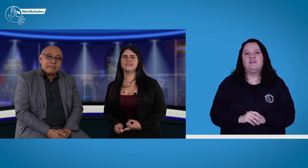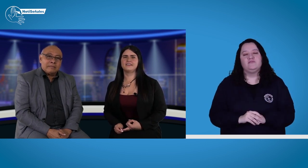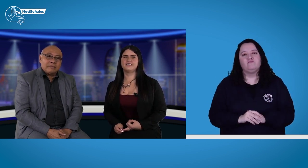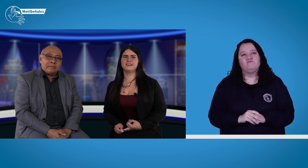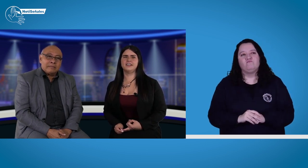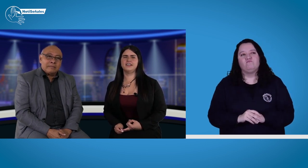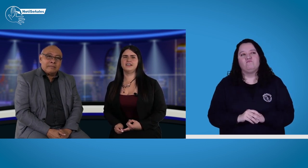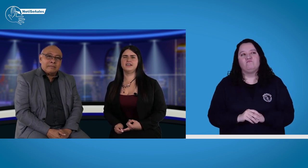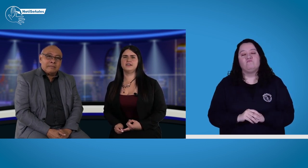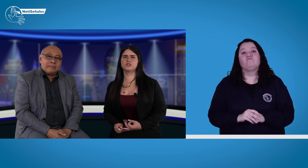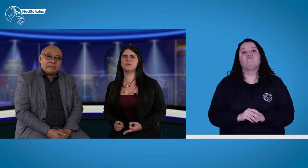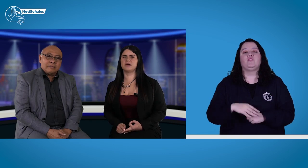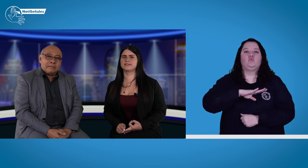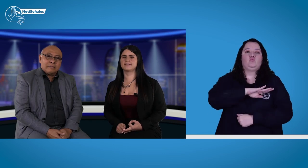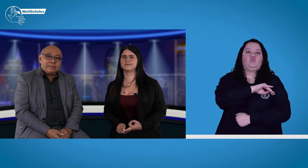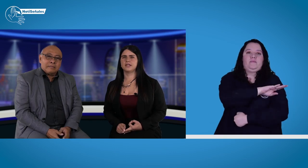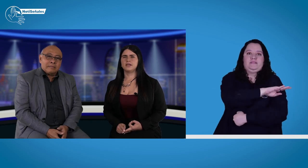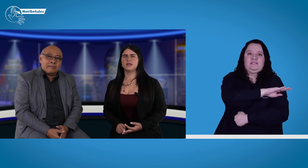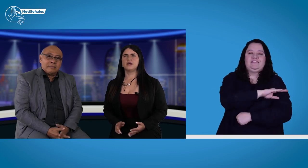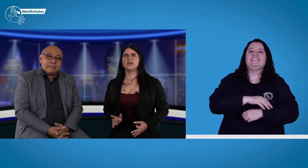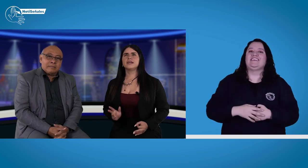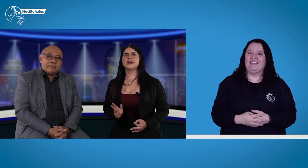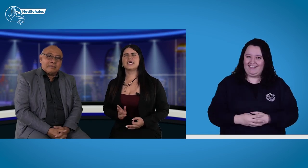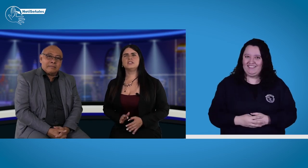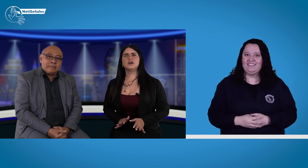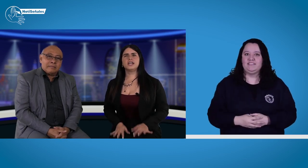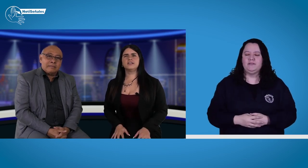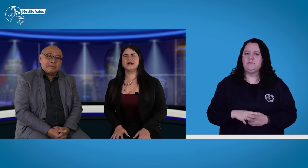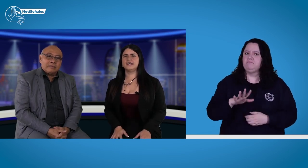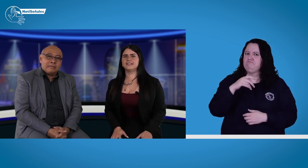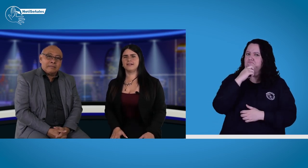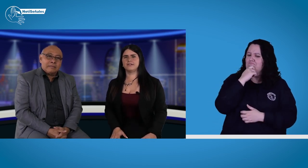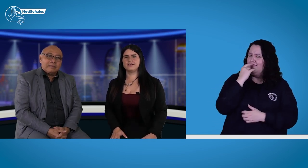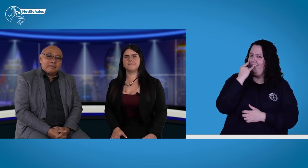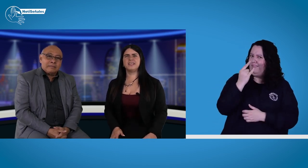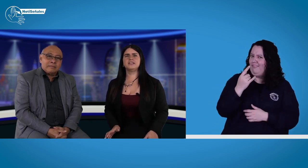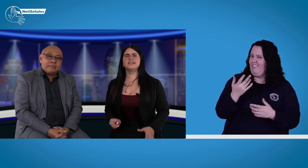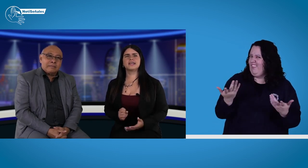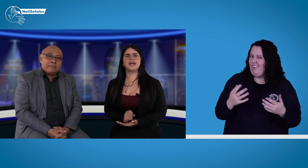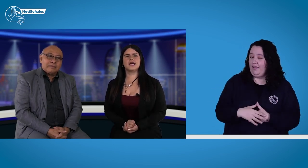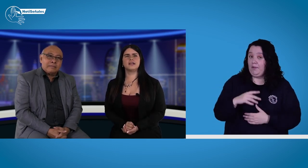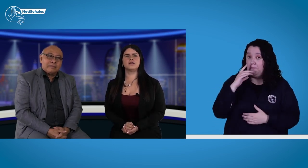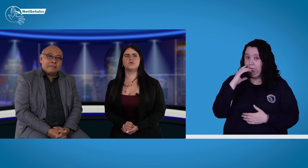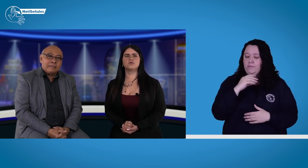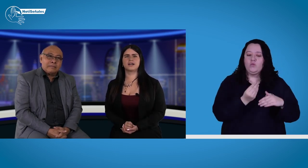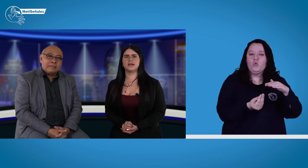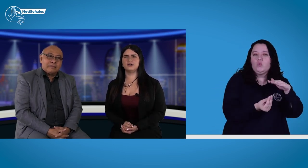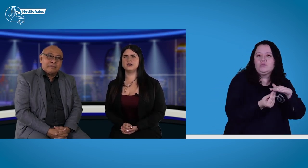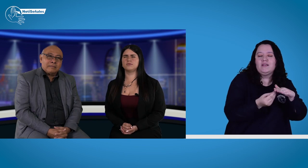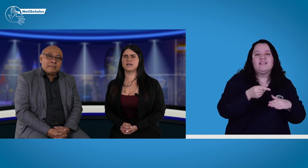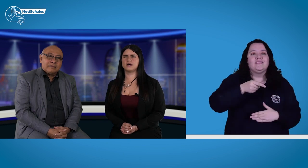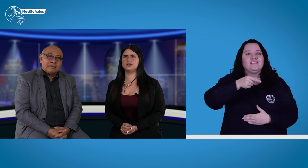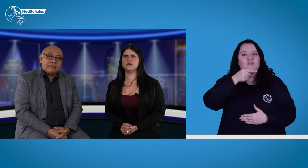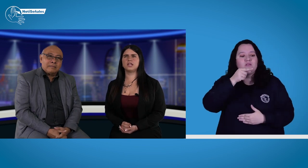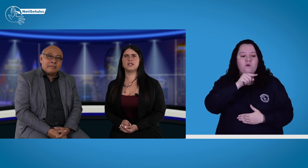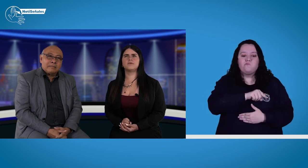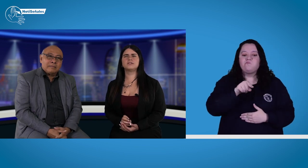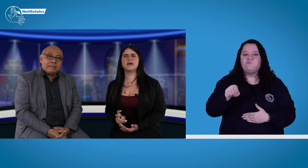y sus papás. ¿Qué es lo interesante? Fíjense que en Usaquén y